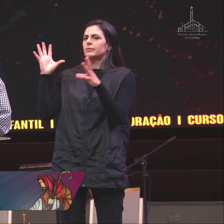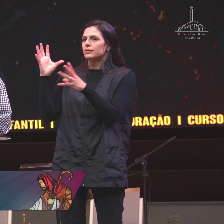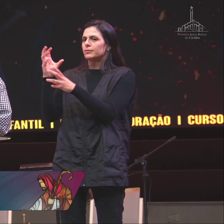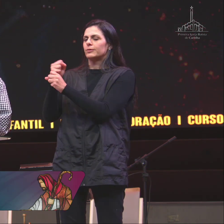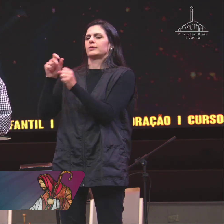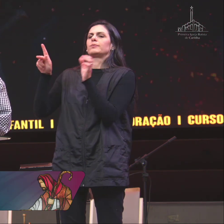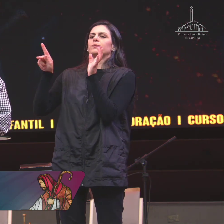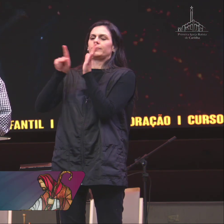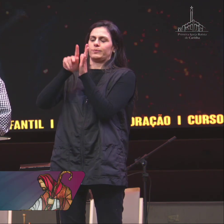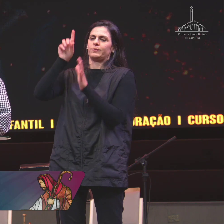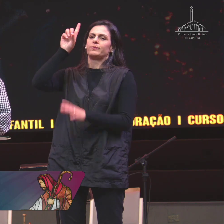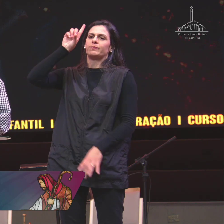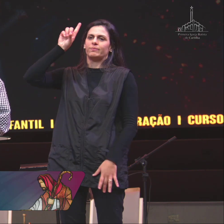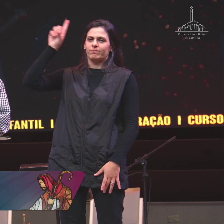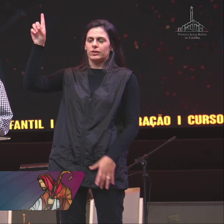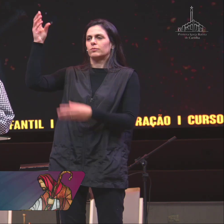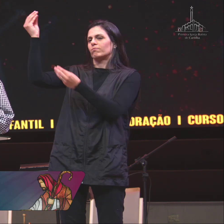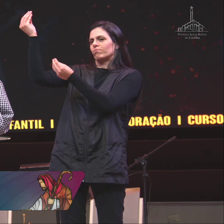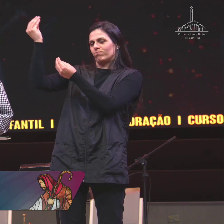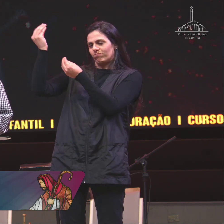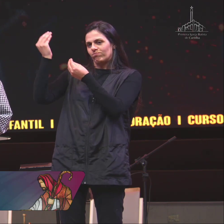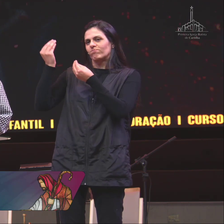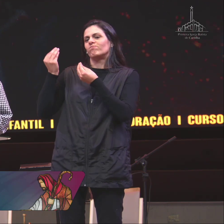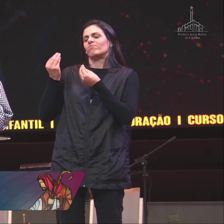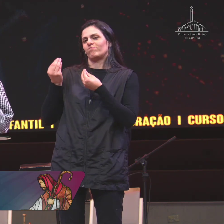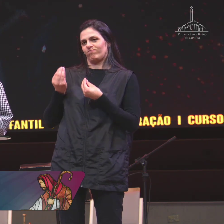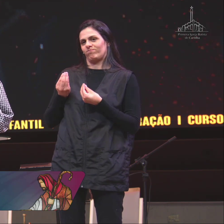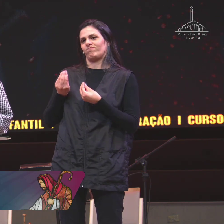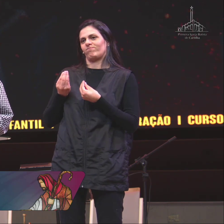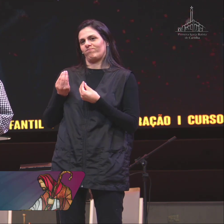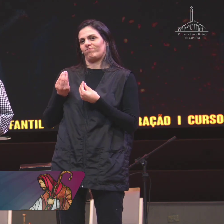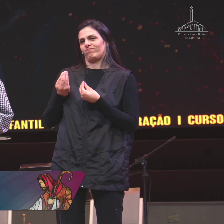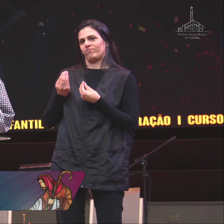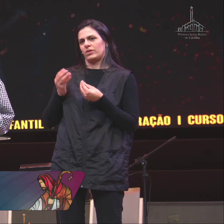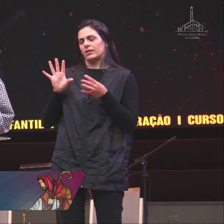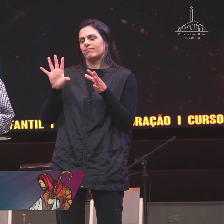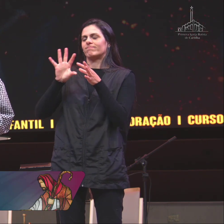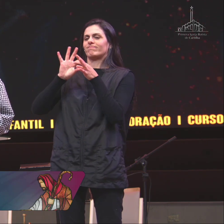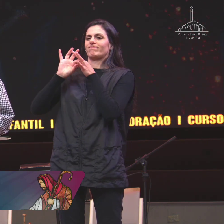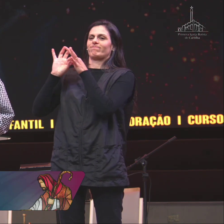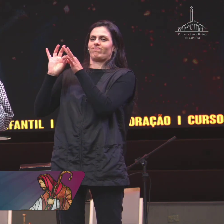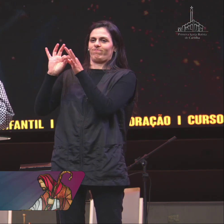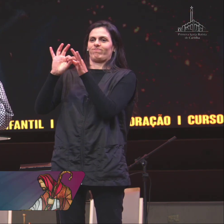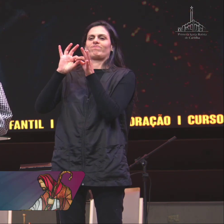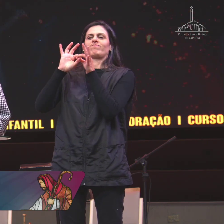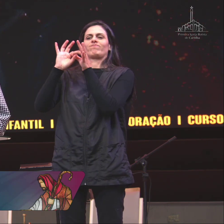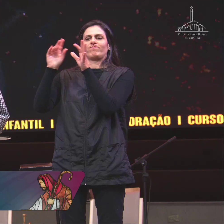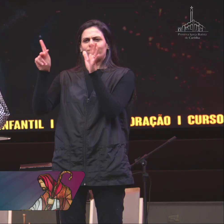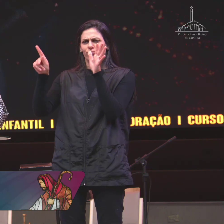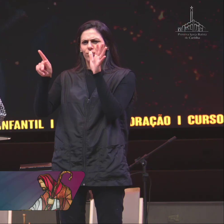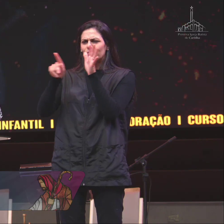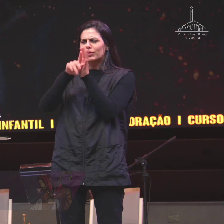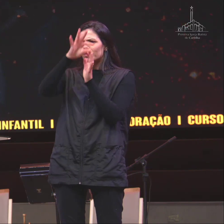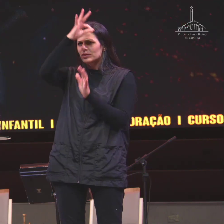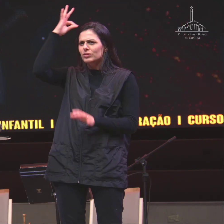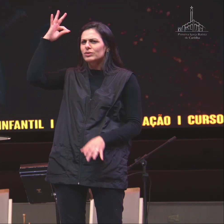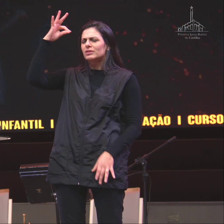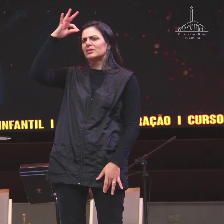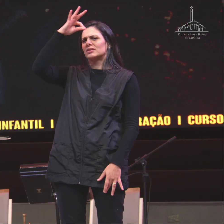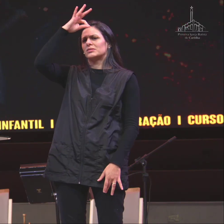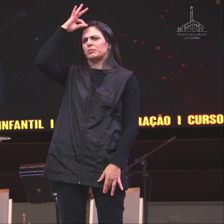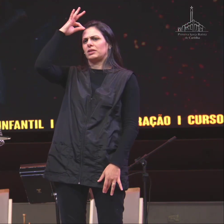nos recomendar a nós mesmos novamente? Será que precisamos, como alguns, de cartas de recomendação para